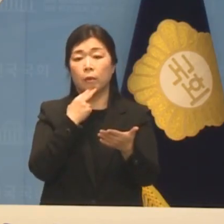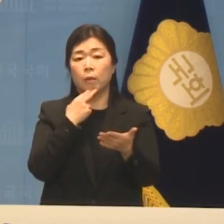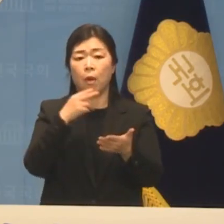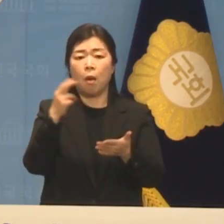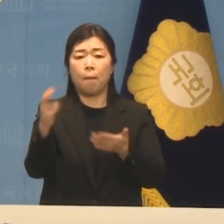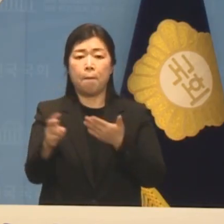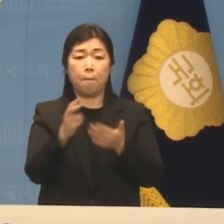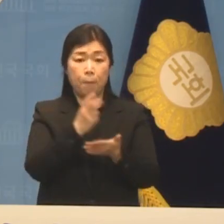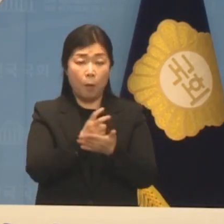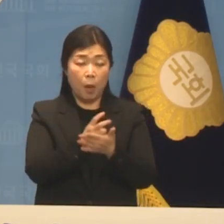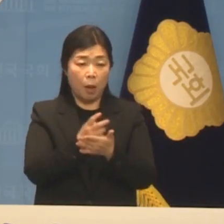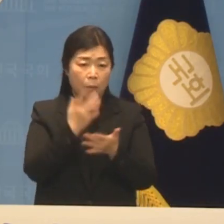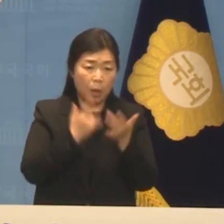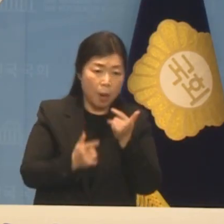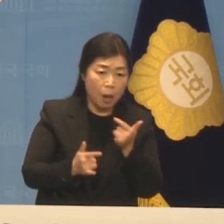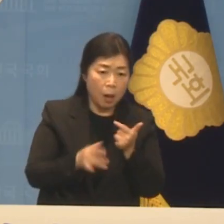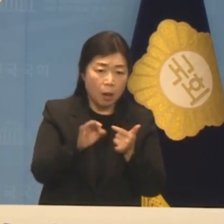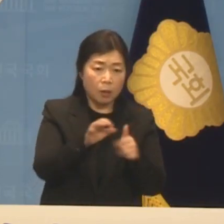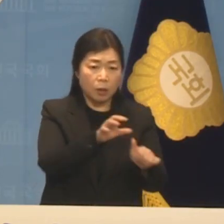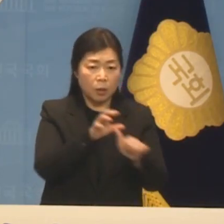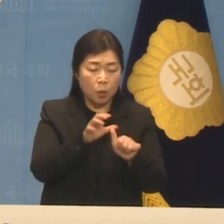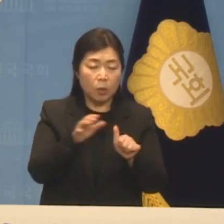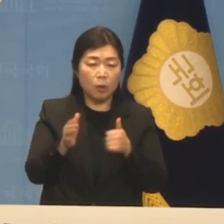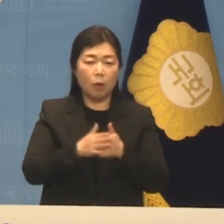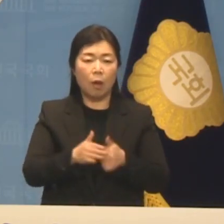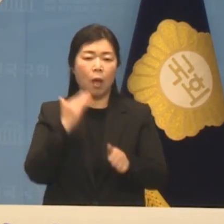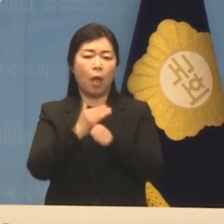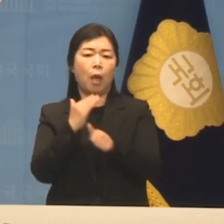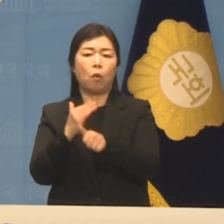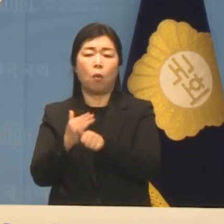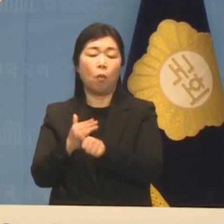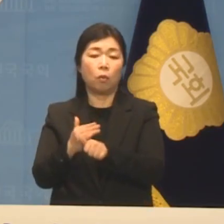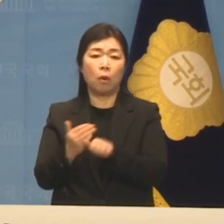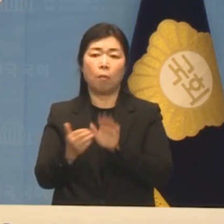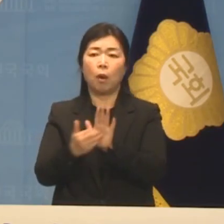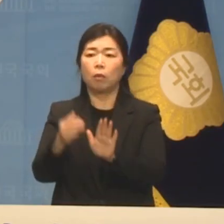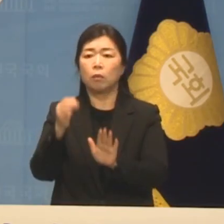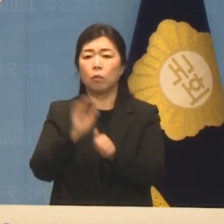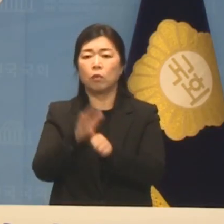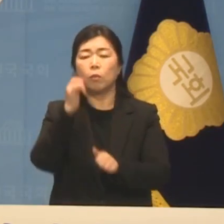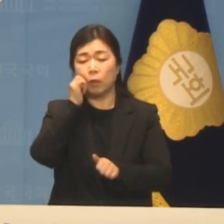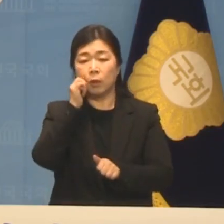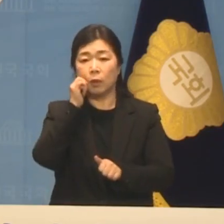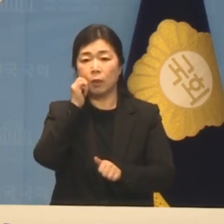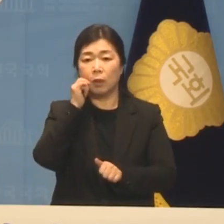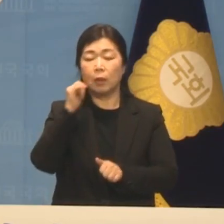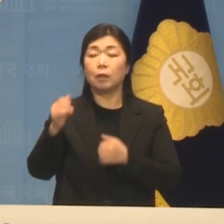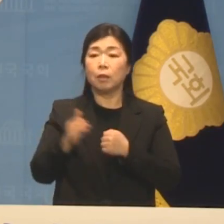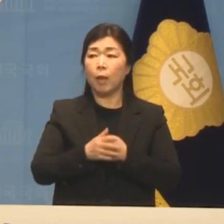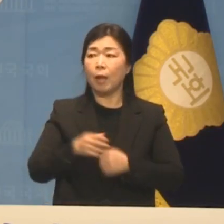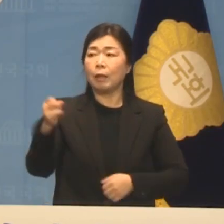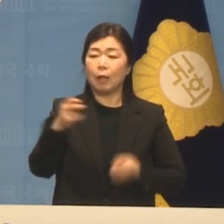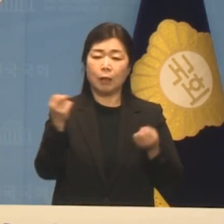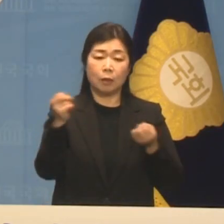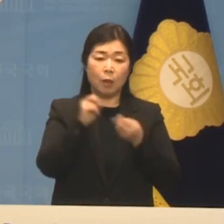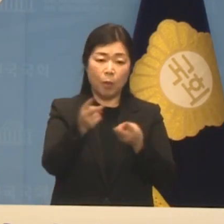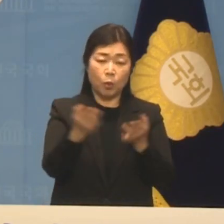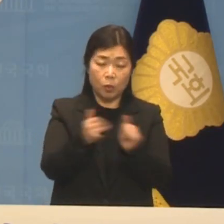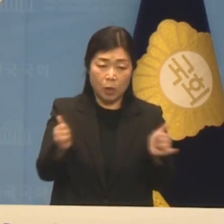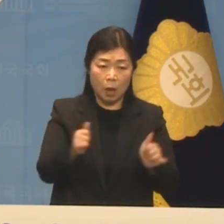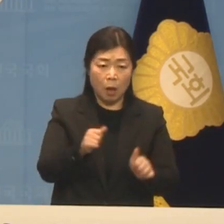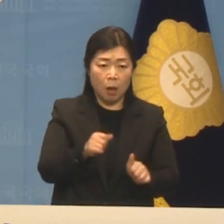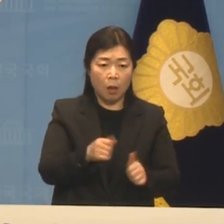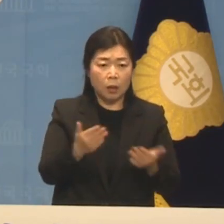구석을 이용한 상시적 해고제도 또한 막아내지 못하고 있습니다. 다시금 택배 노동자들의 고용